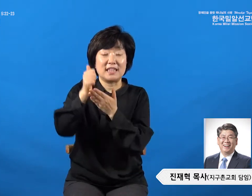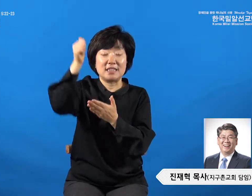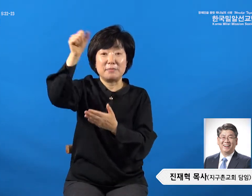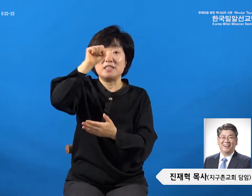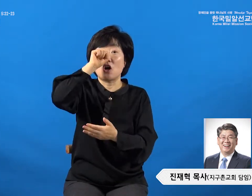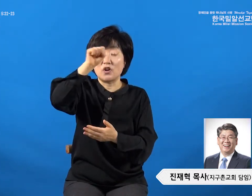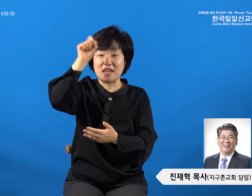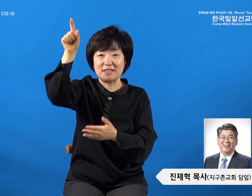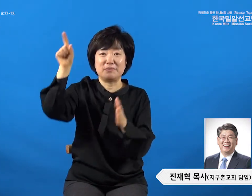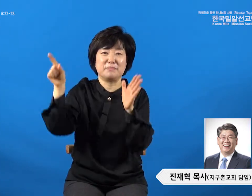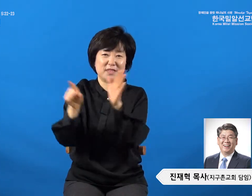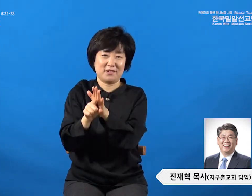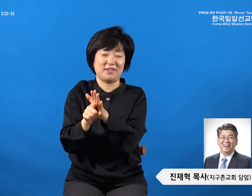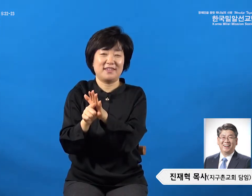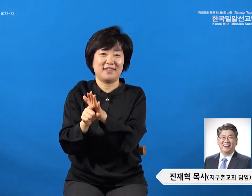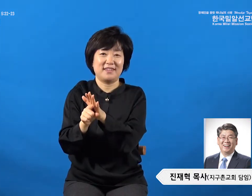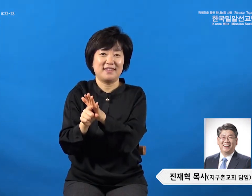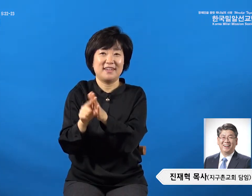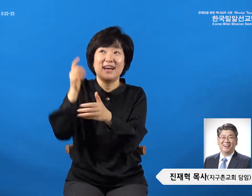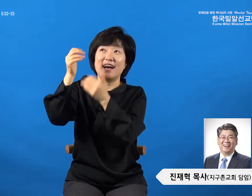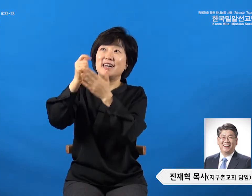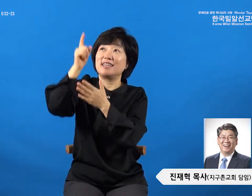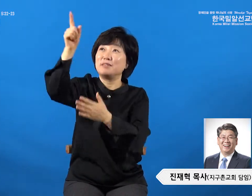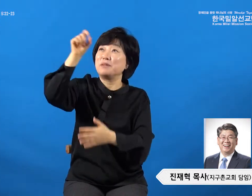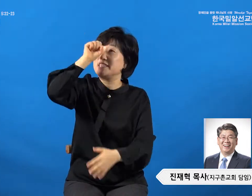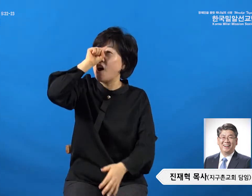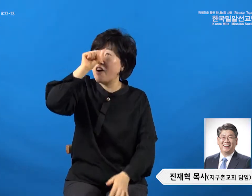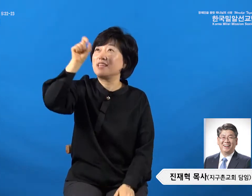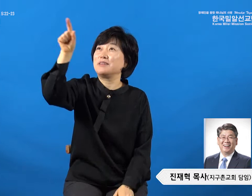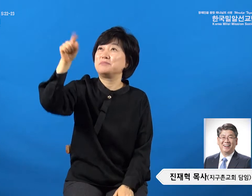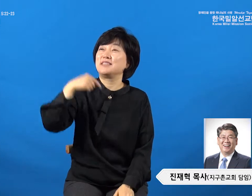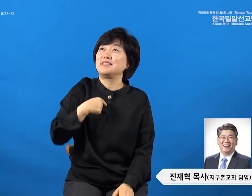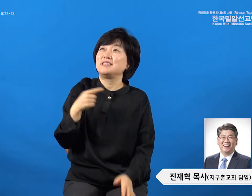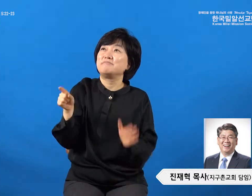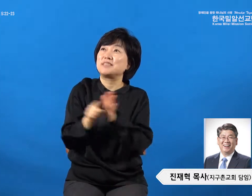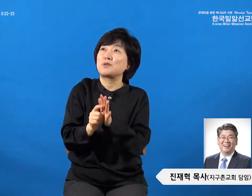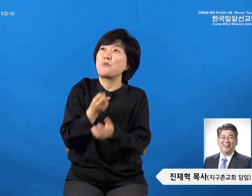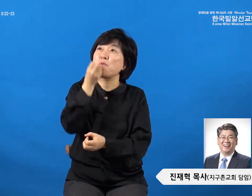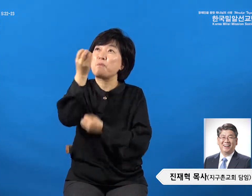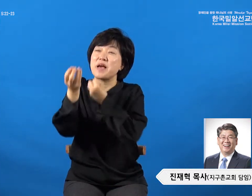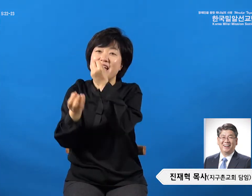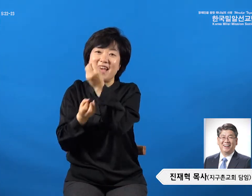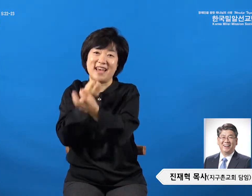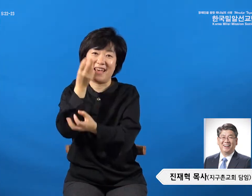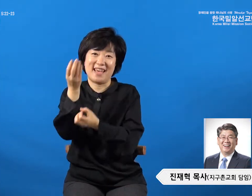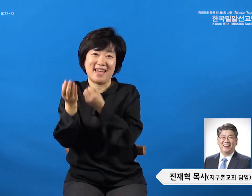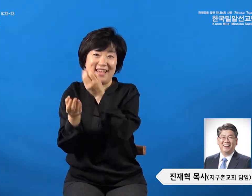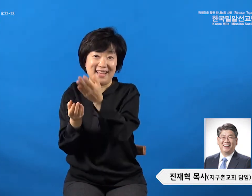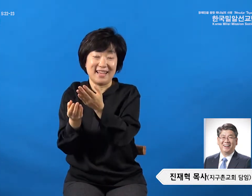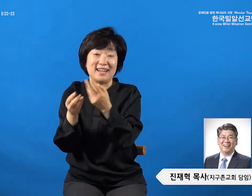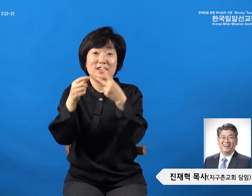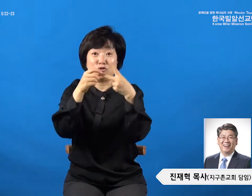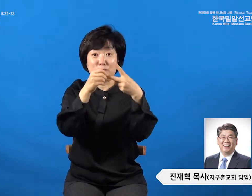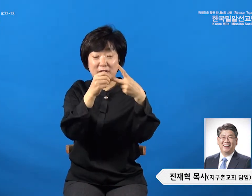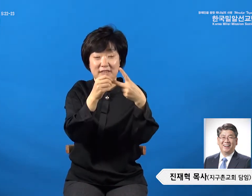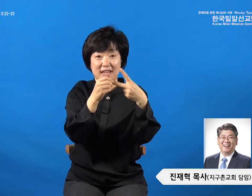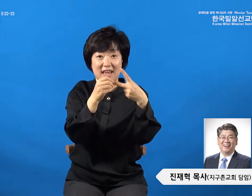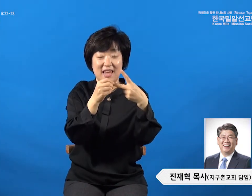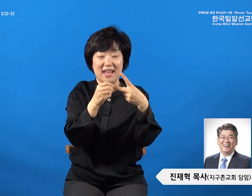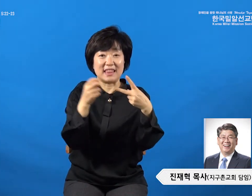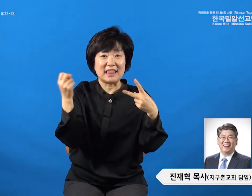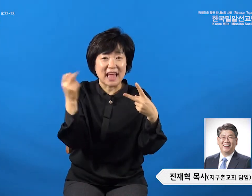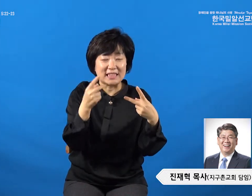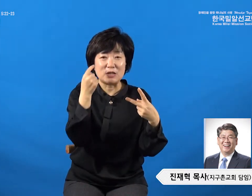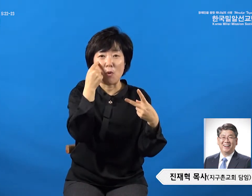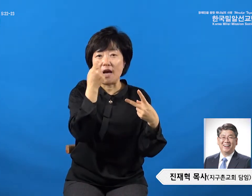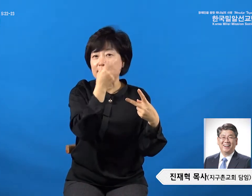우리는 하나님의 선하심을 믿습니다. 우리는 하나님의 선하심을 고백합니다. 그러나 우리는 두 번째 질문